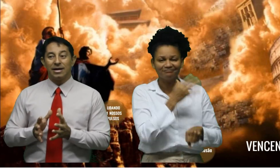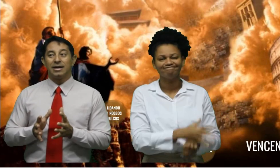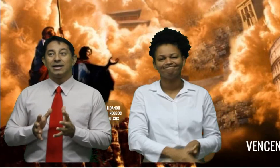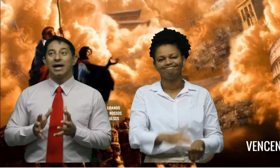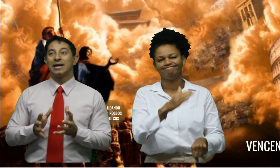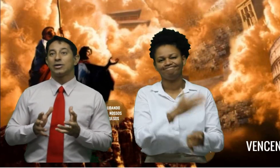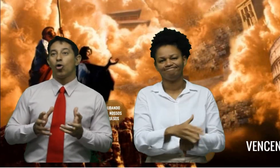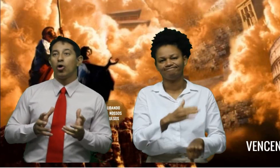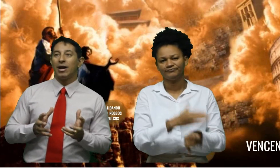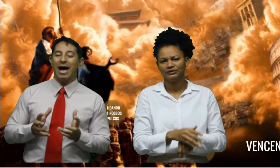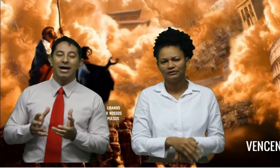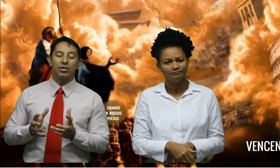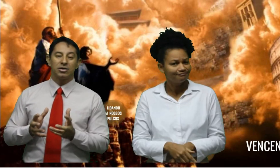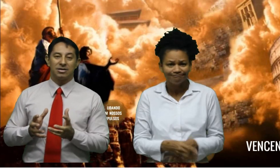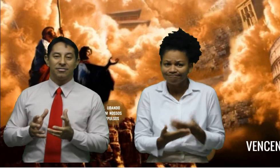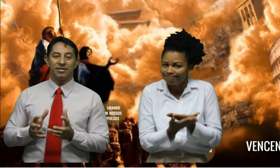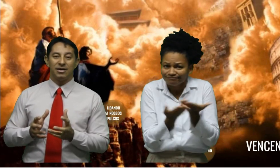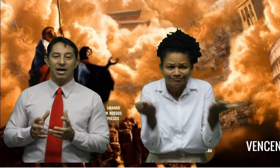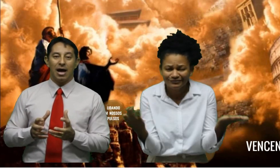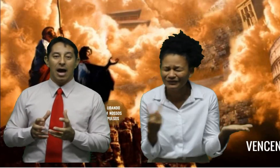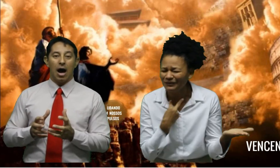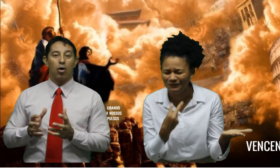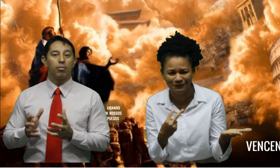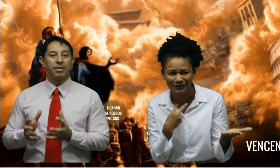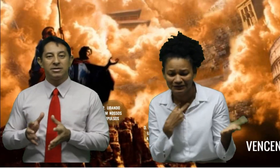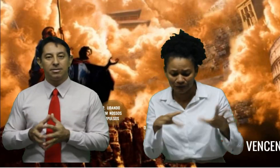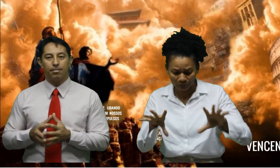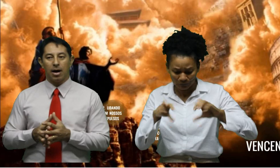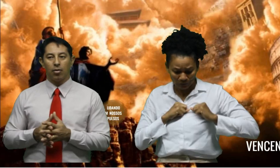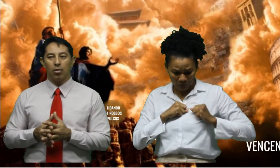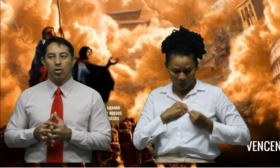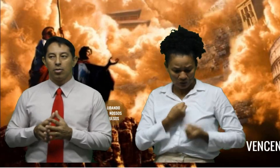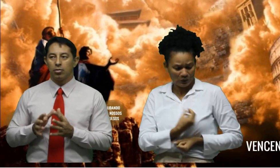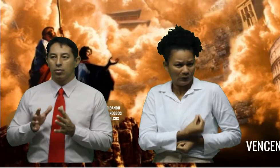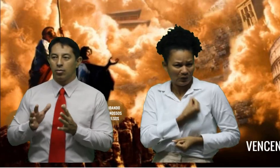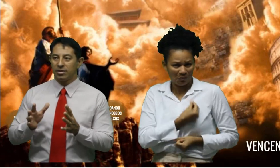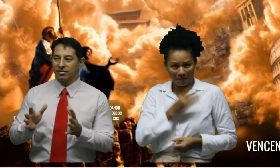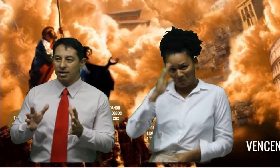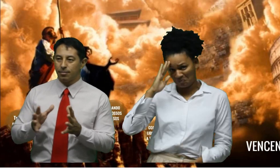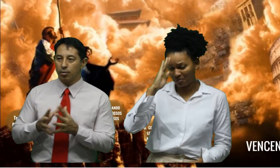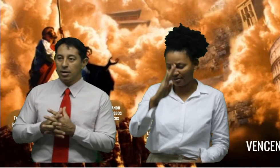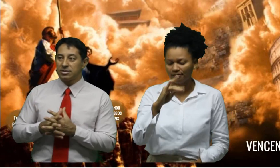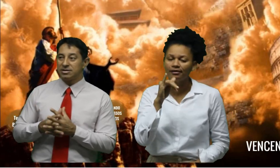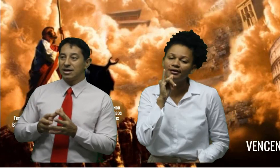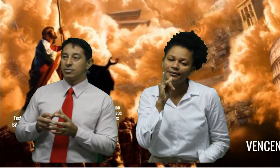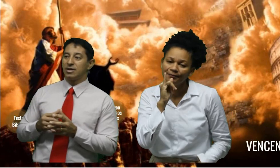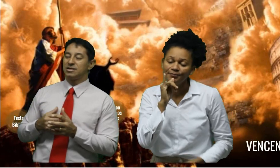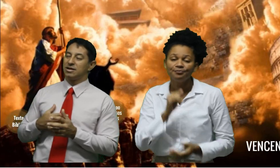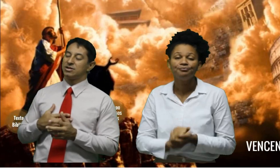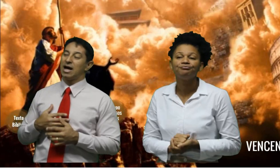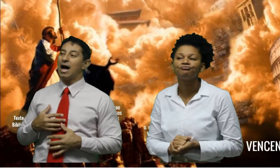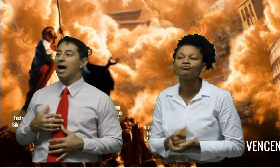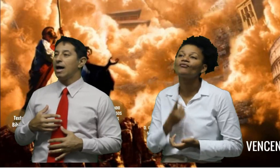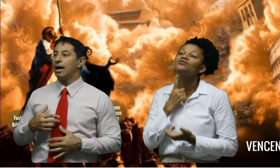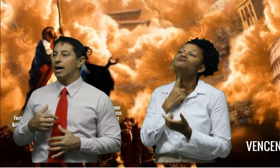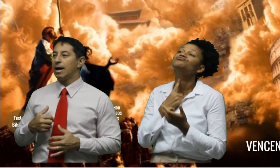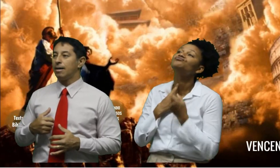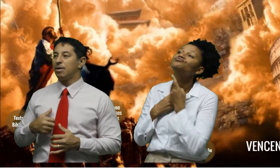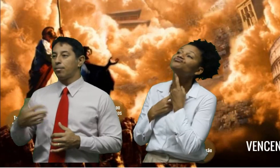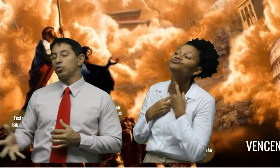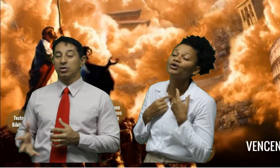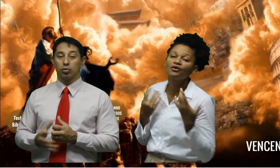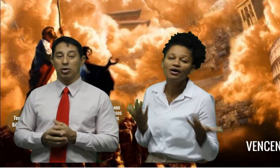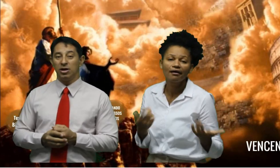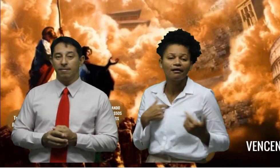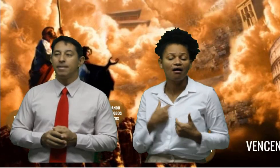pode tornar em nossa vida algo principal. Um exemplo, se eu desejar